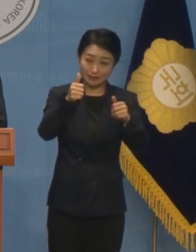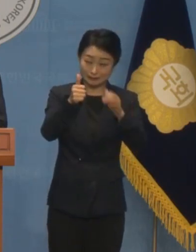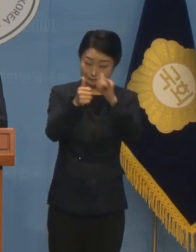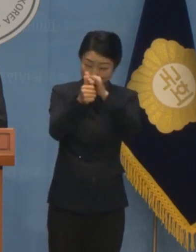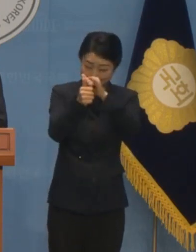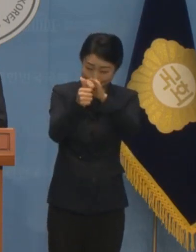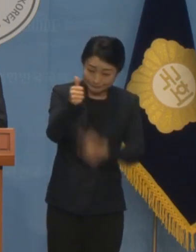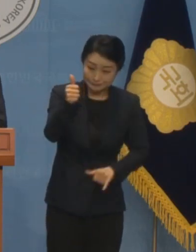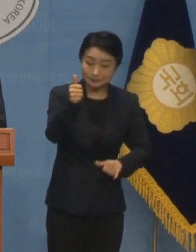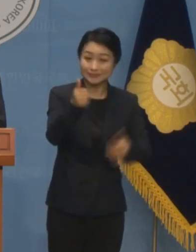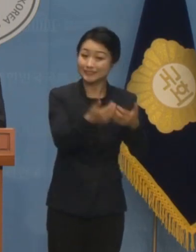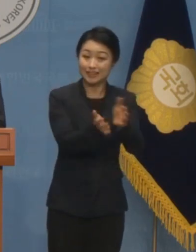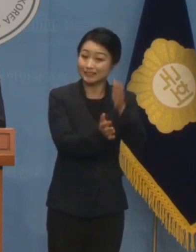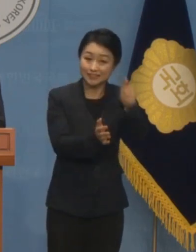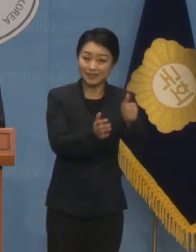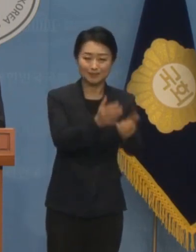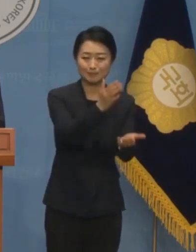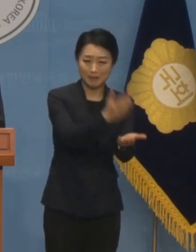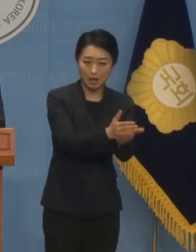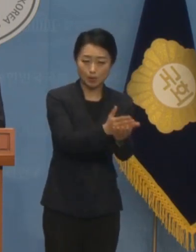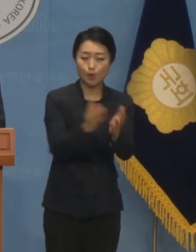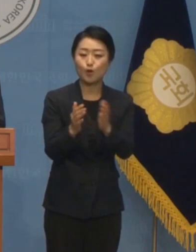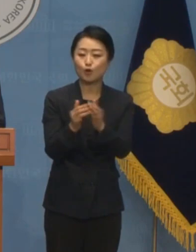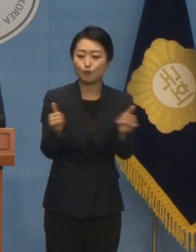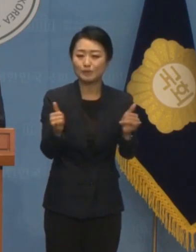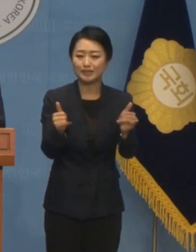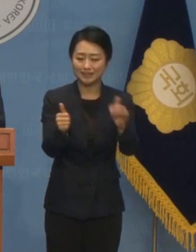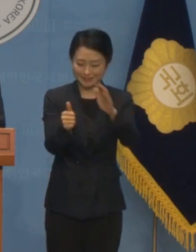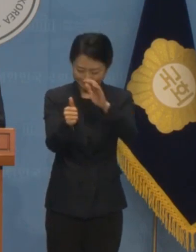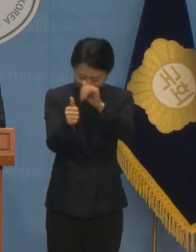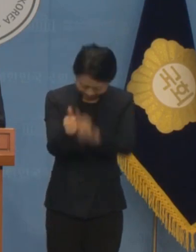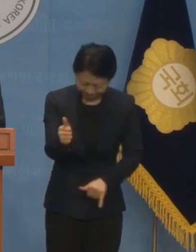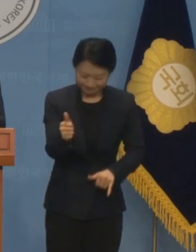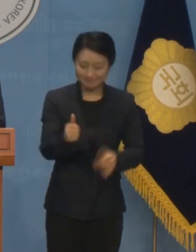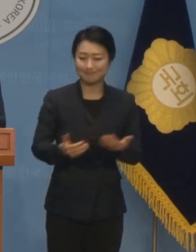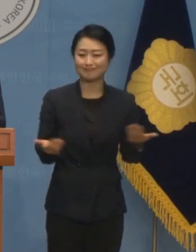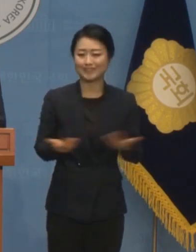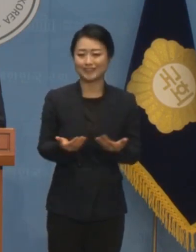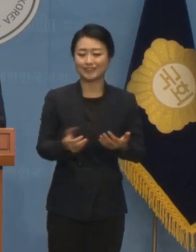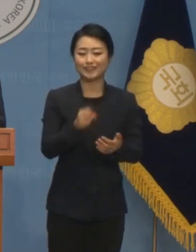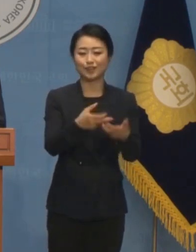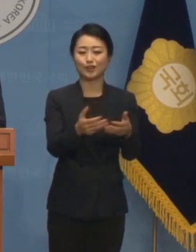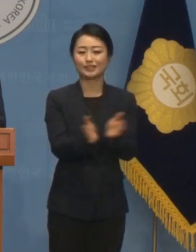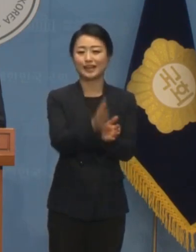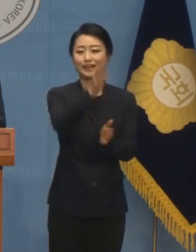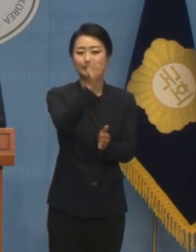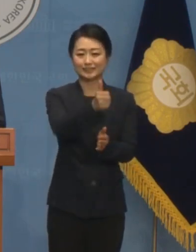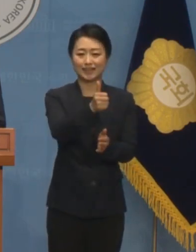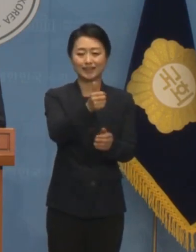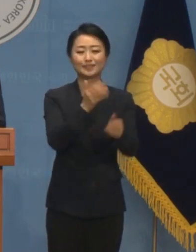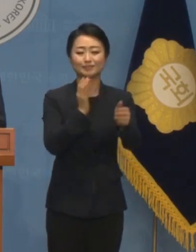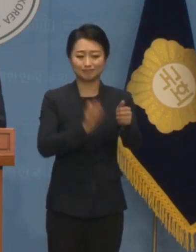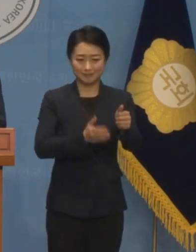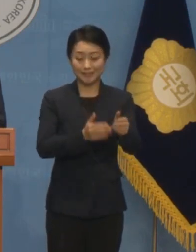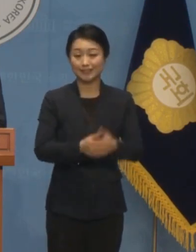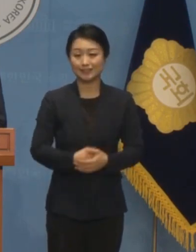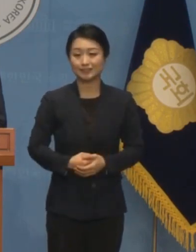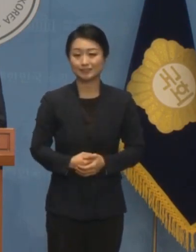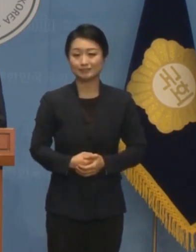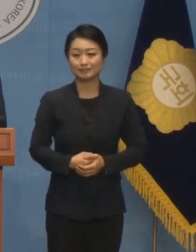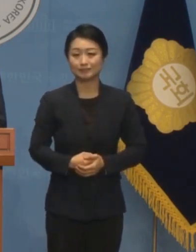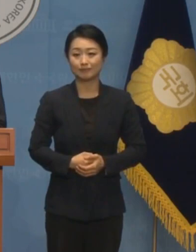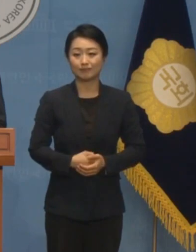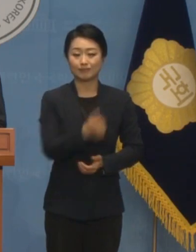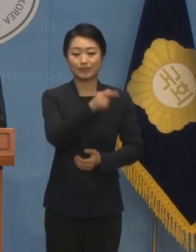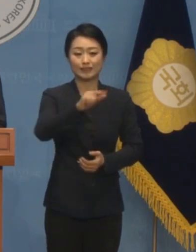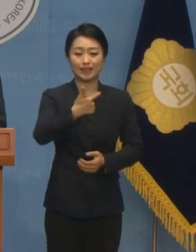아니라 국민의 명령에 복종하며 국민을 위해 일하는 여당 대표가 되기를 바랍니다.